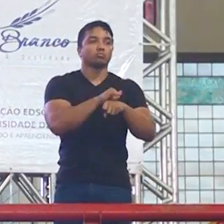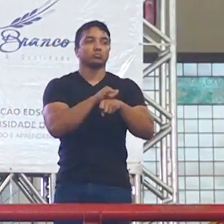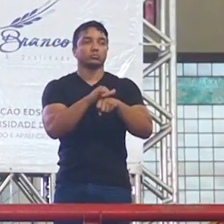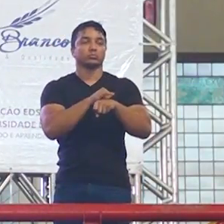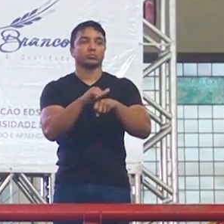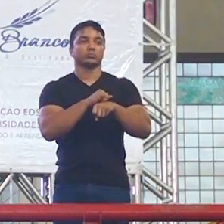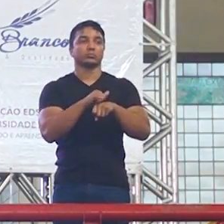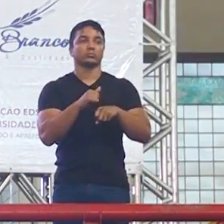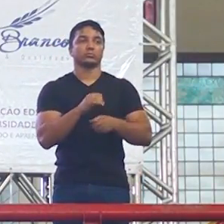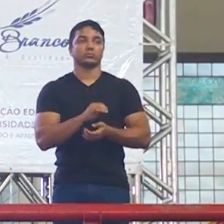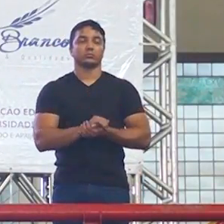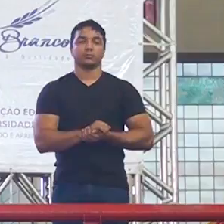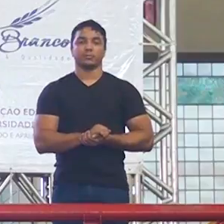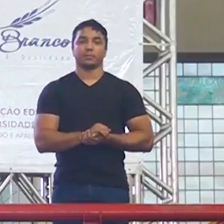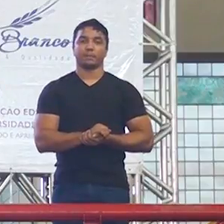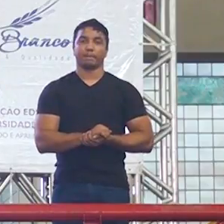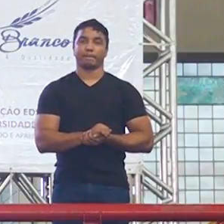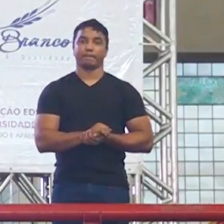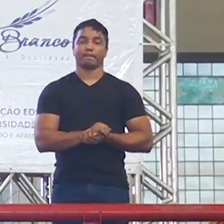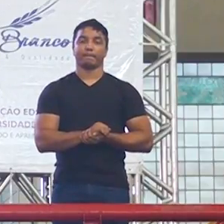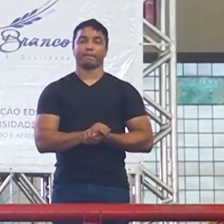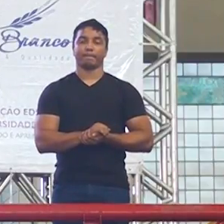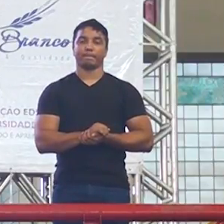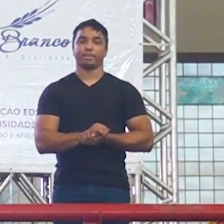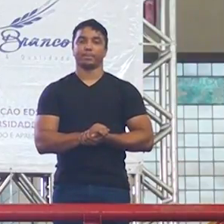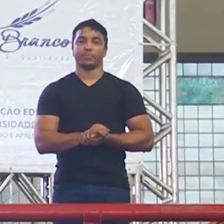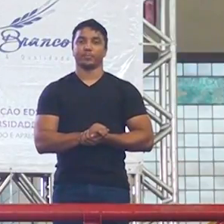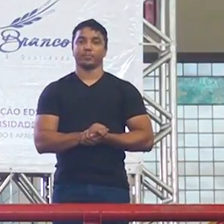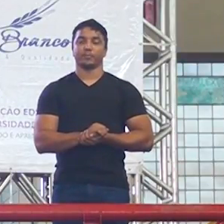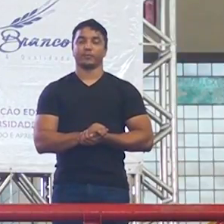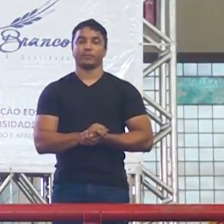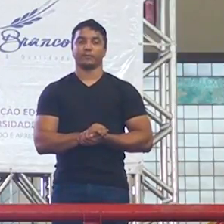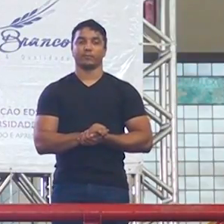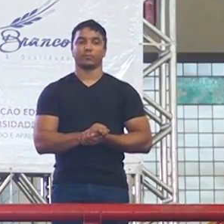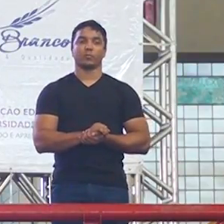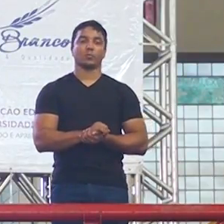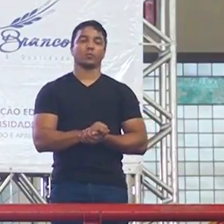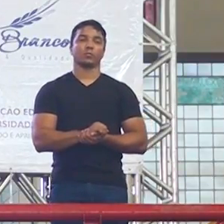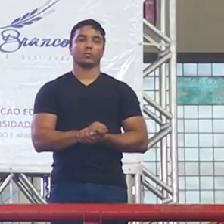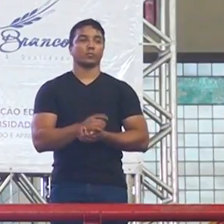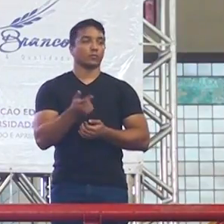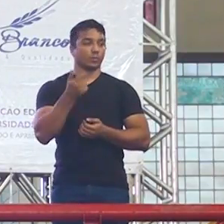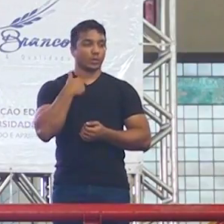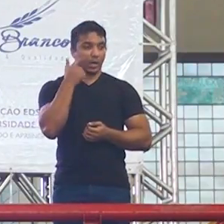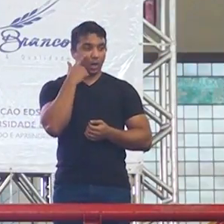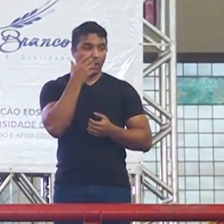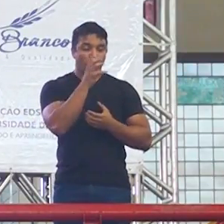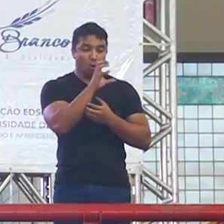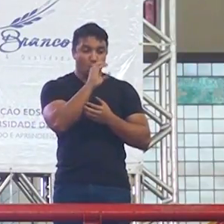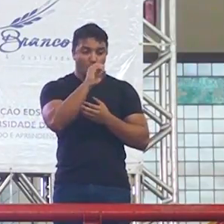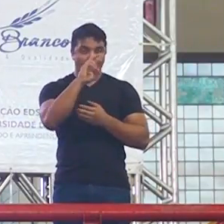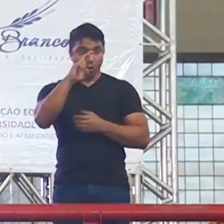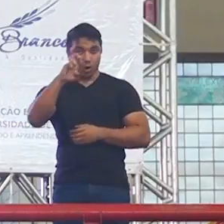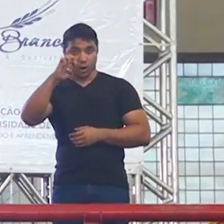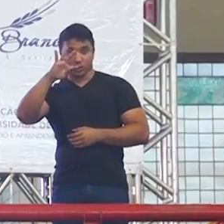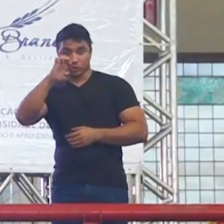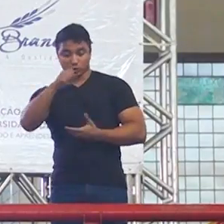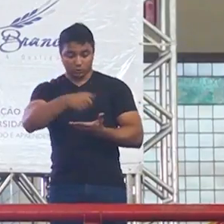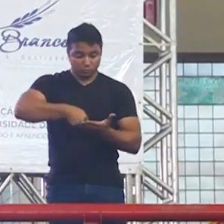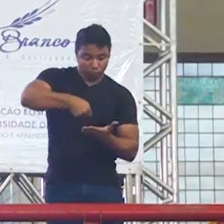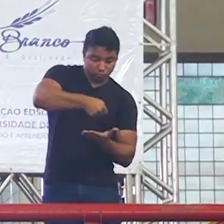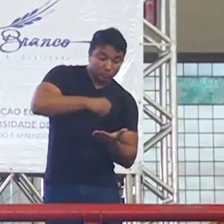linguagem bem legal. Vamos lá, uma linguagem bem legal. Quanto de corrente o